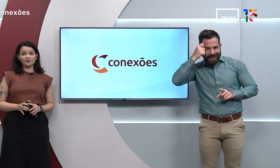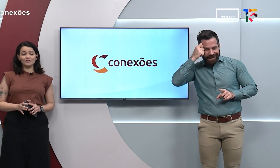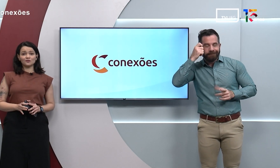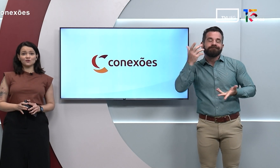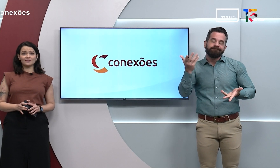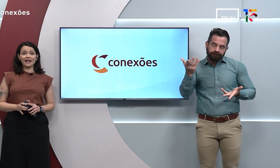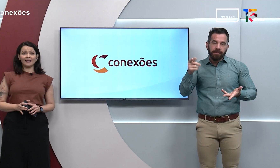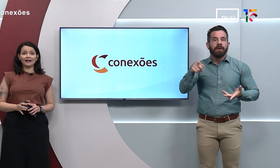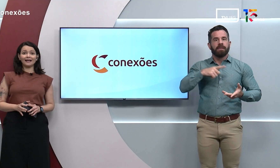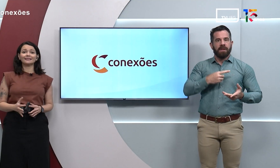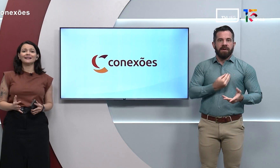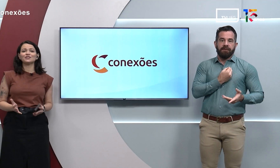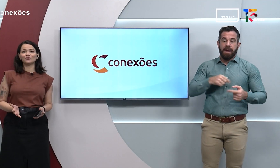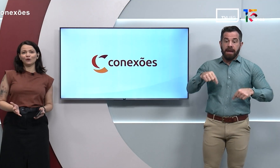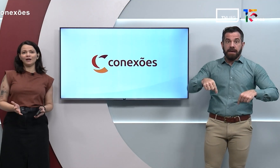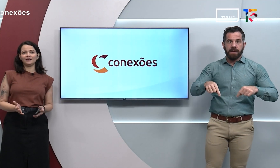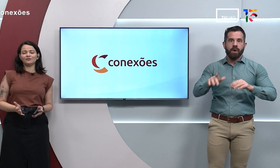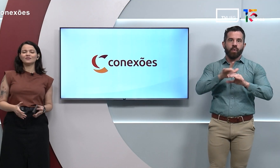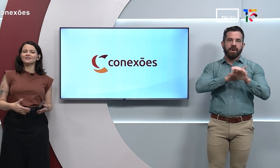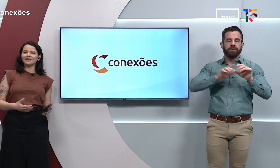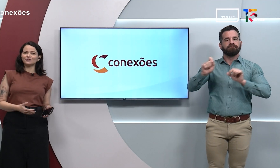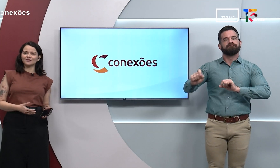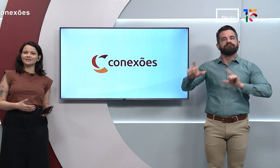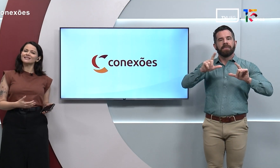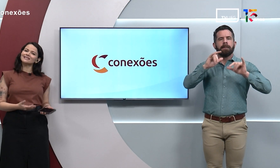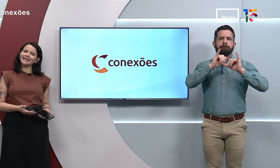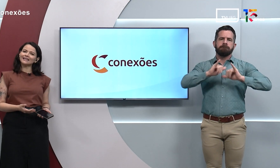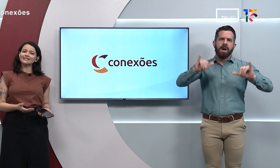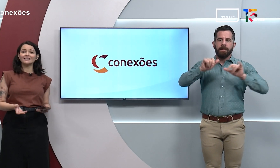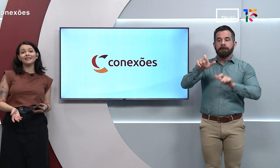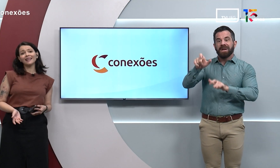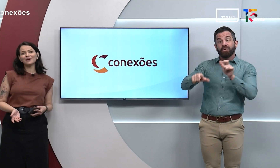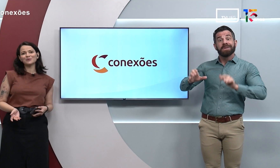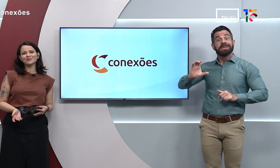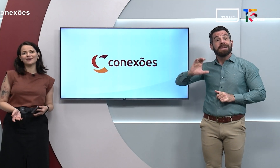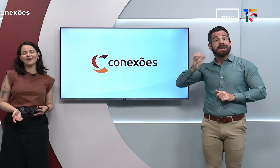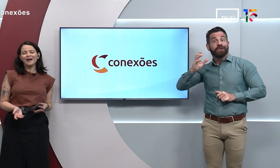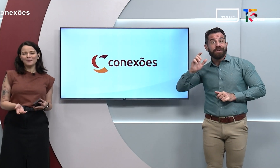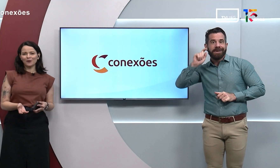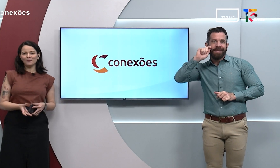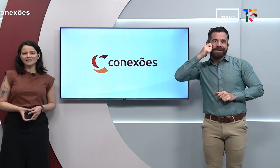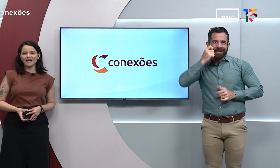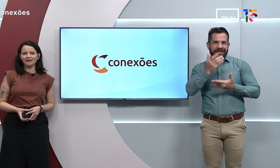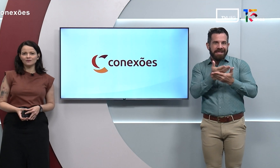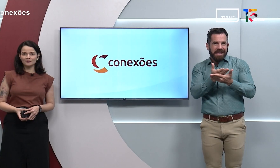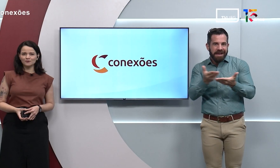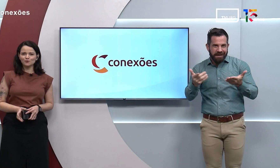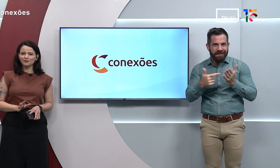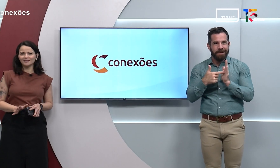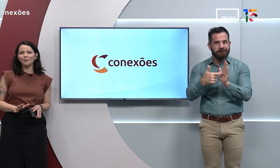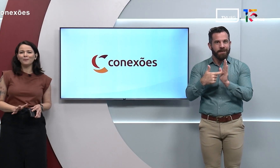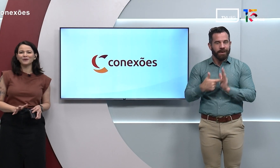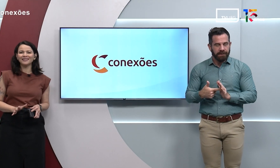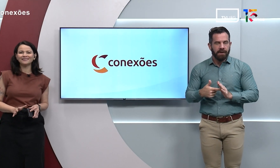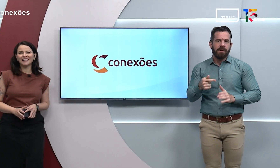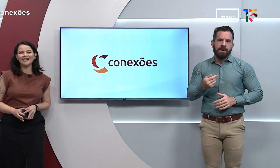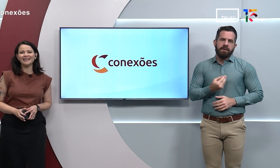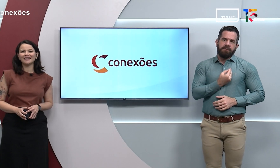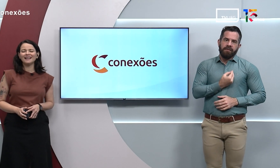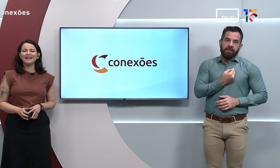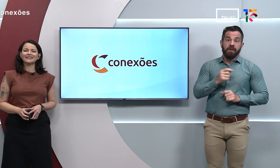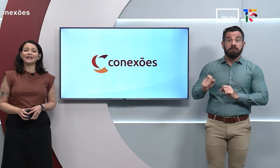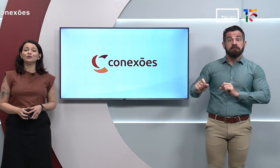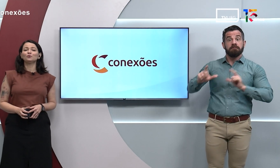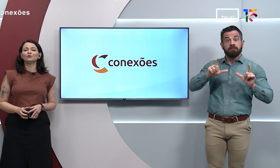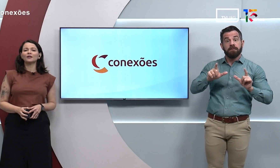Conexões destaca a trajetória de cientistas negras e negros. Para começar, nós vamos te mostrar um pouquinho da